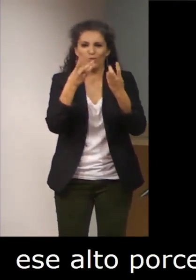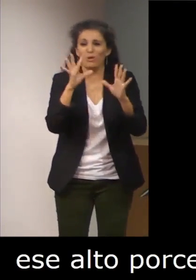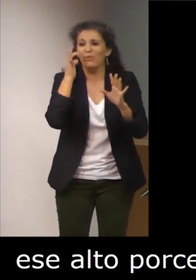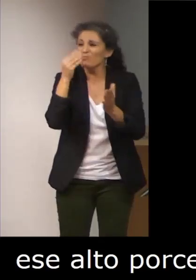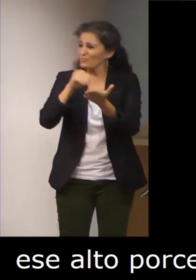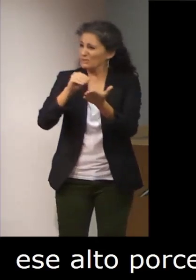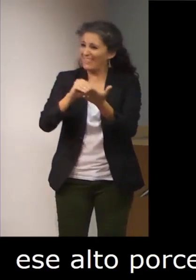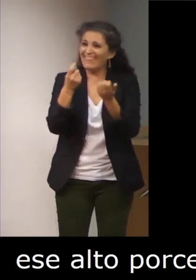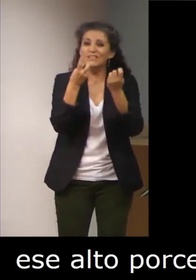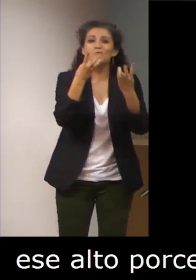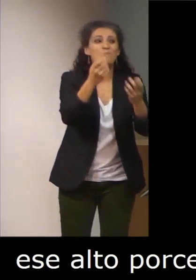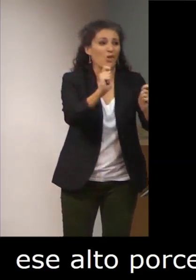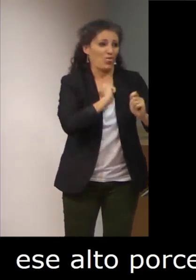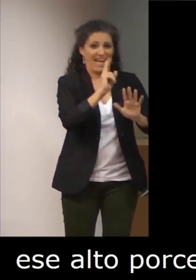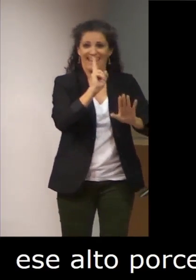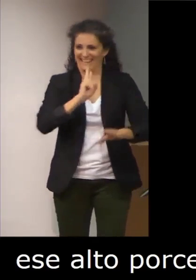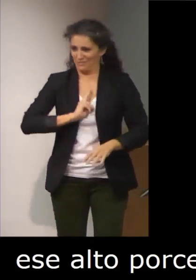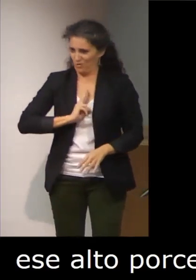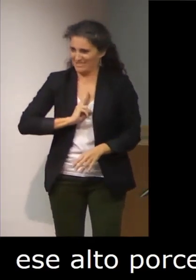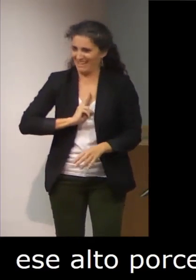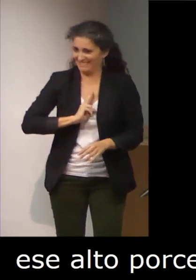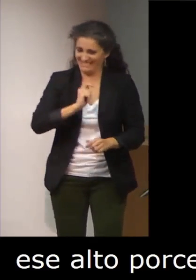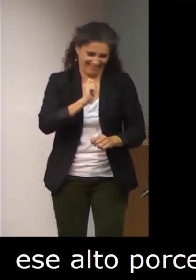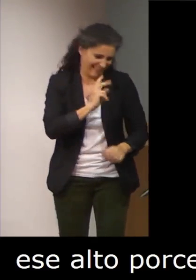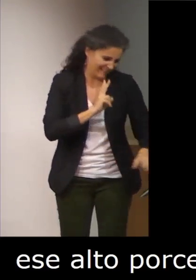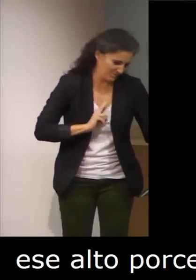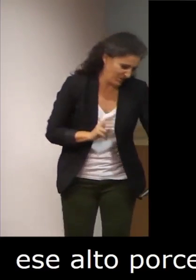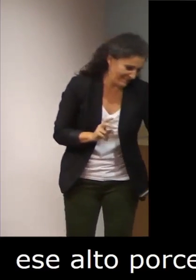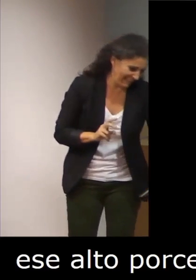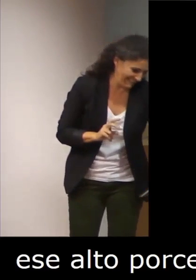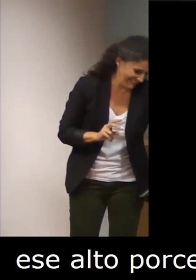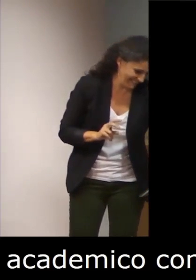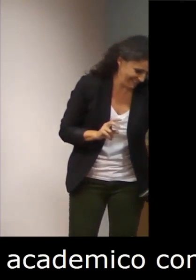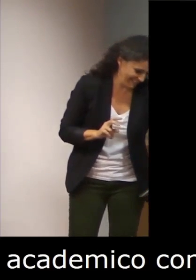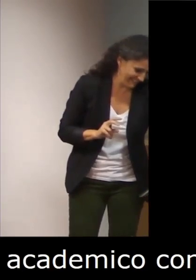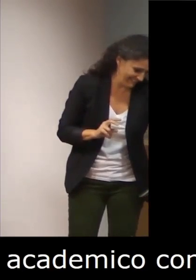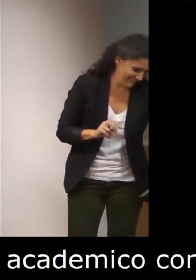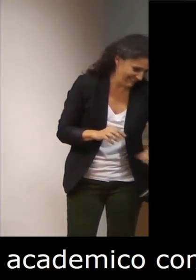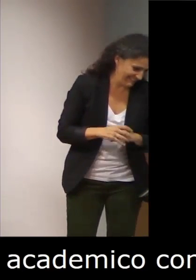desequilibrio estamos muy acostumbrados a cuantificar las cosas pero eso también nos aporta